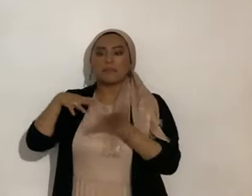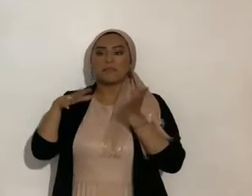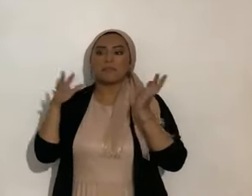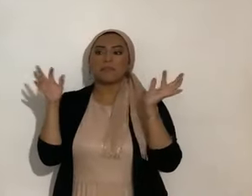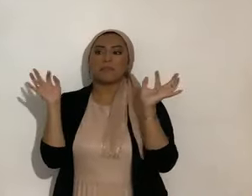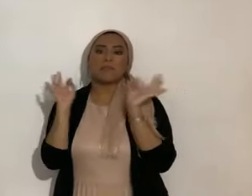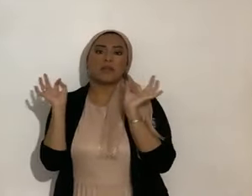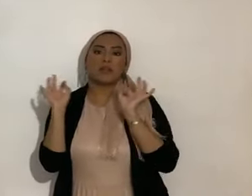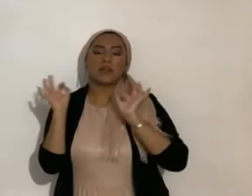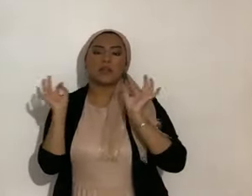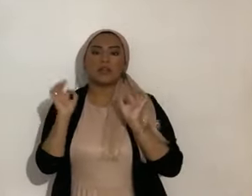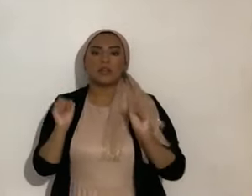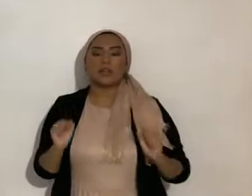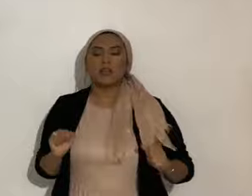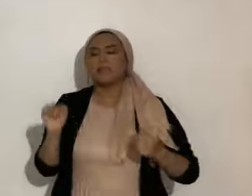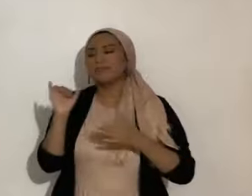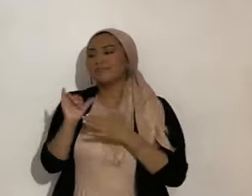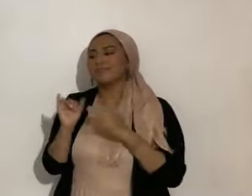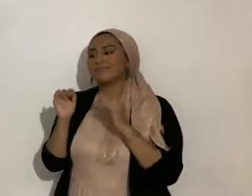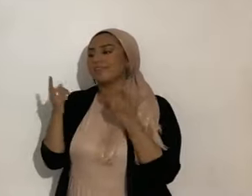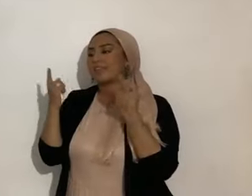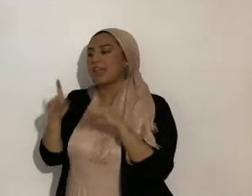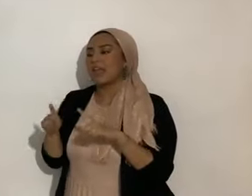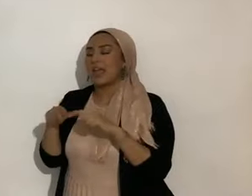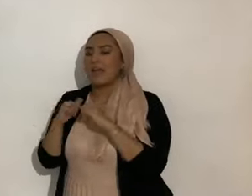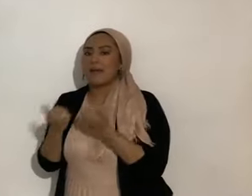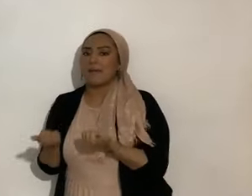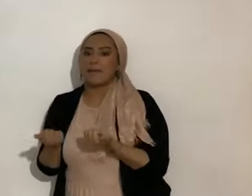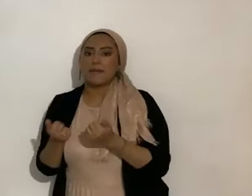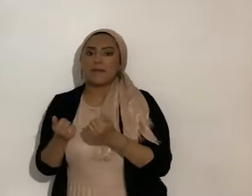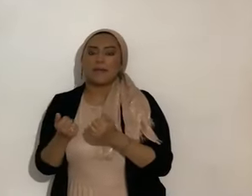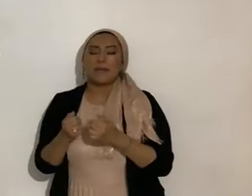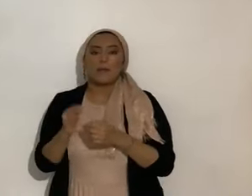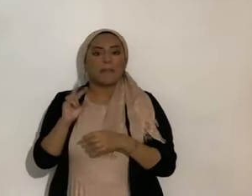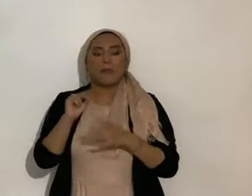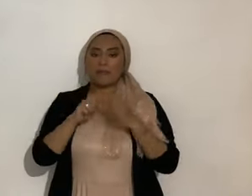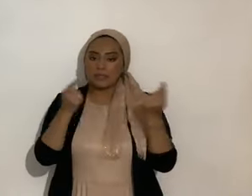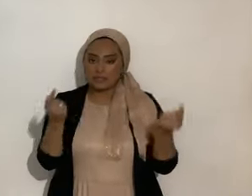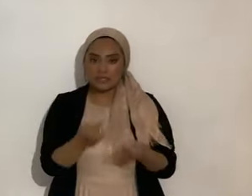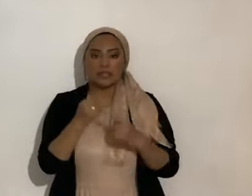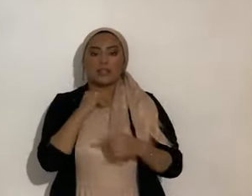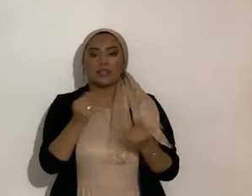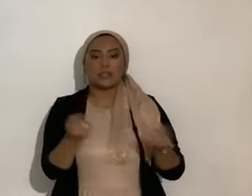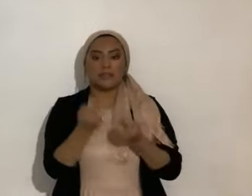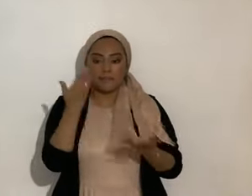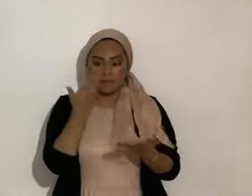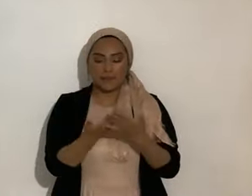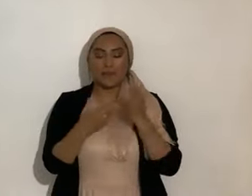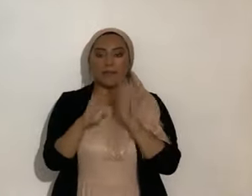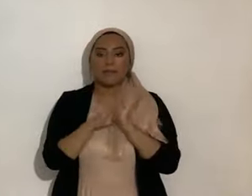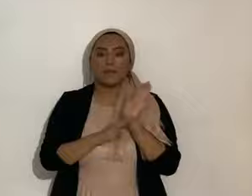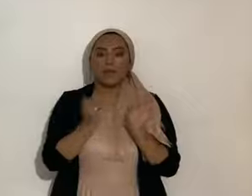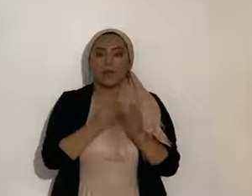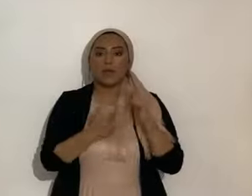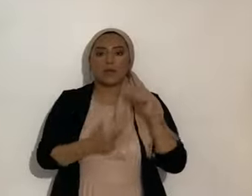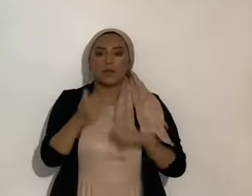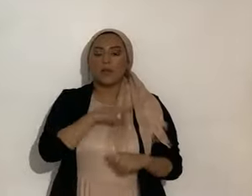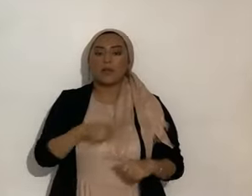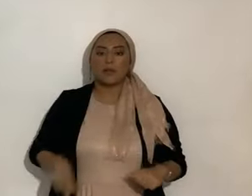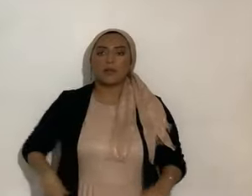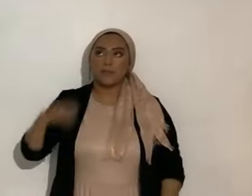simpleza. Es que es así, pero no, el pecado es pecado según la Biblia, según nuestro gran Adón,